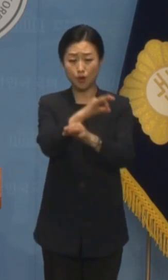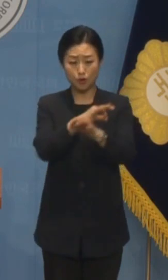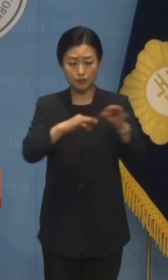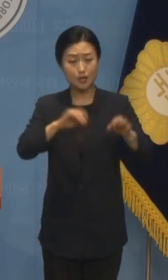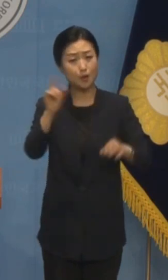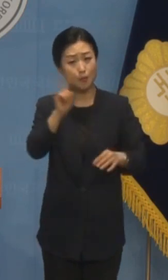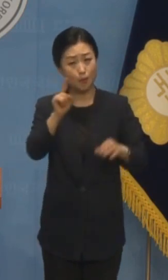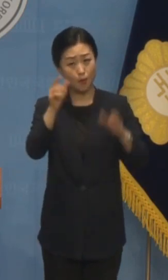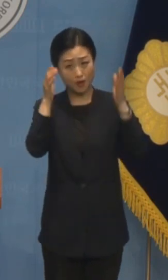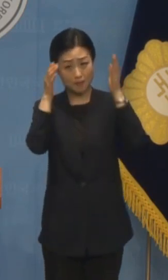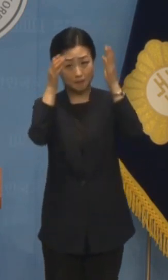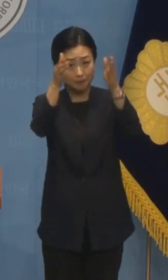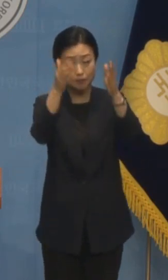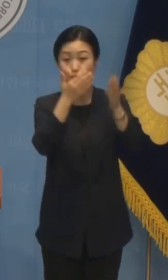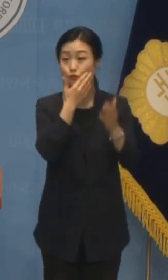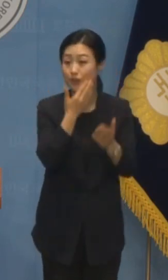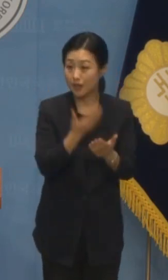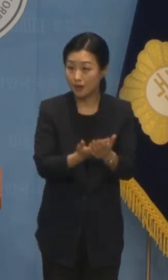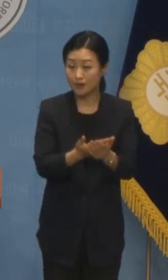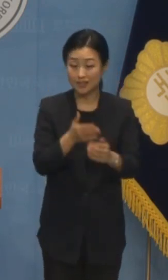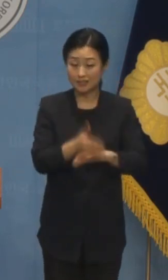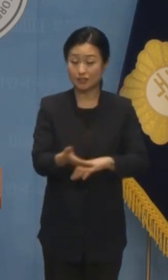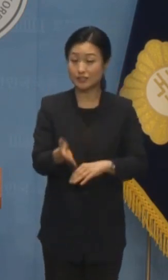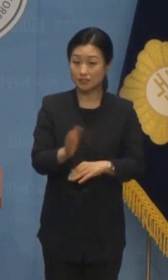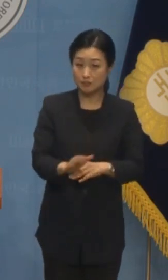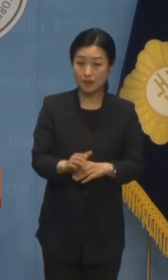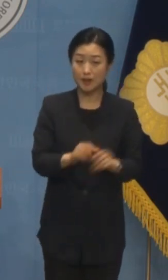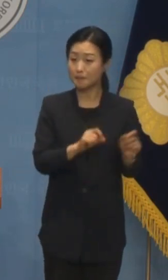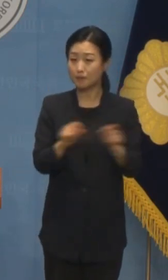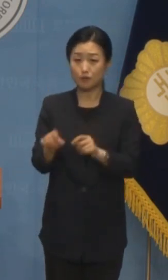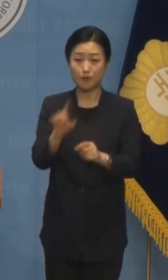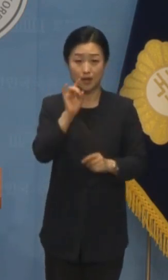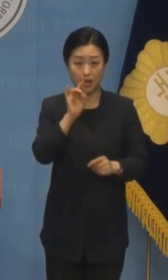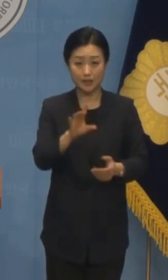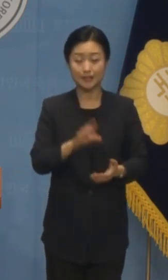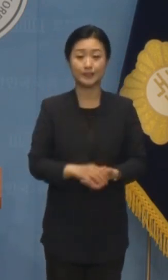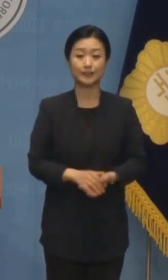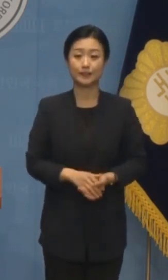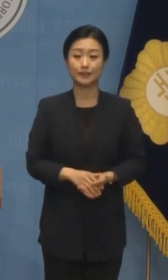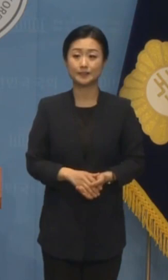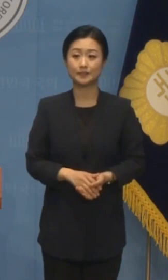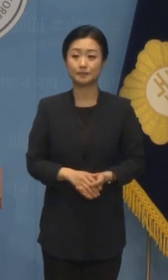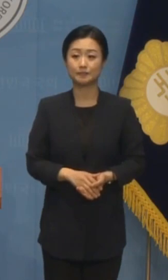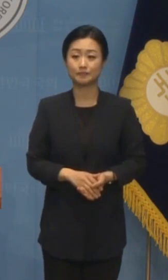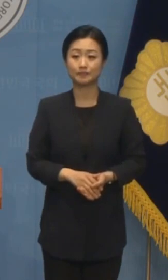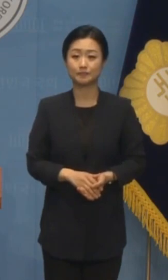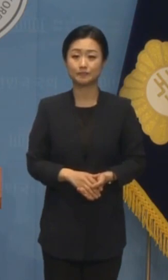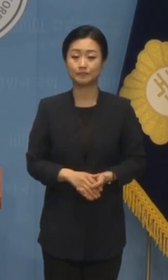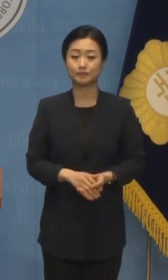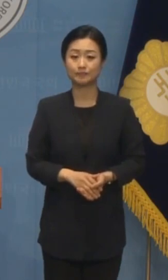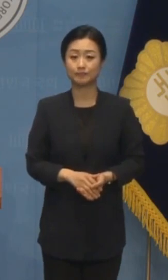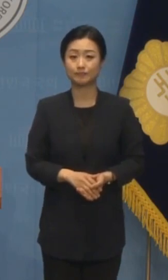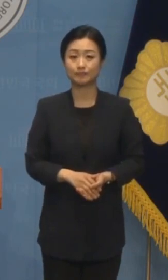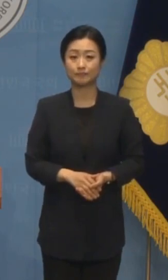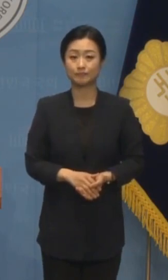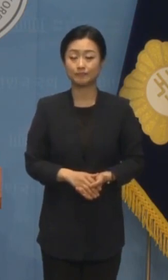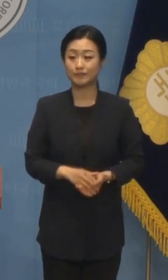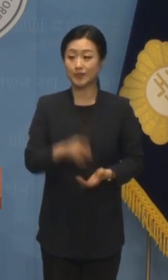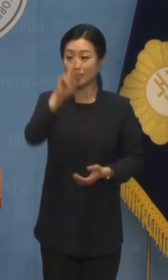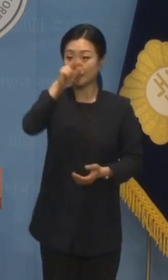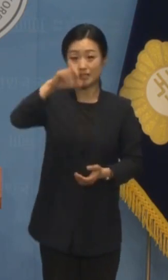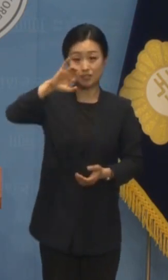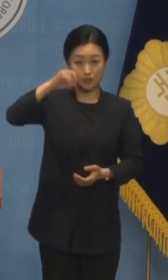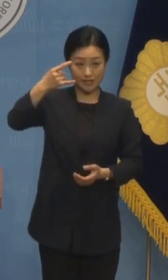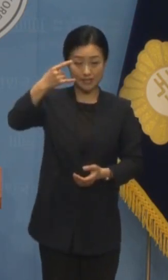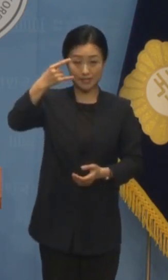경제체제를 지향해야 하느냐, 이미 늦었지만 더 이상 미룰 수 없는 선택의 순간에 서 있다고 단언합니다. 박정희